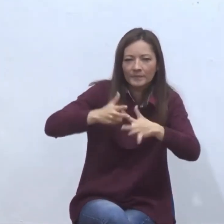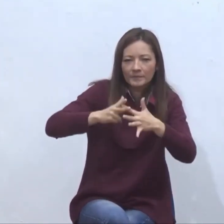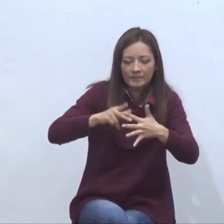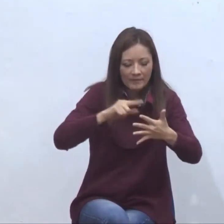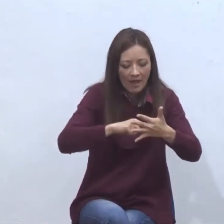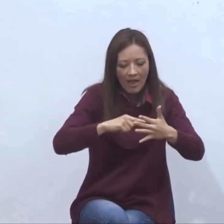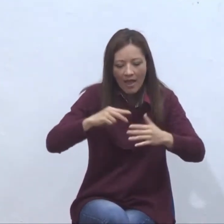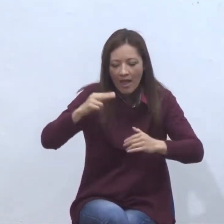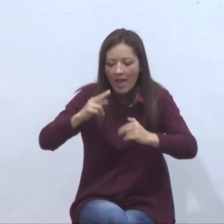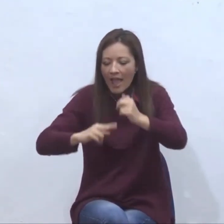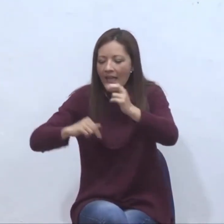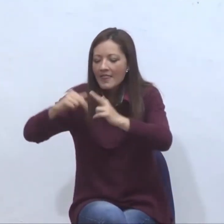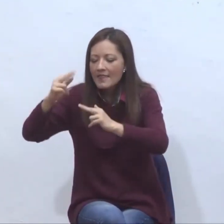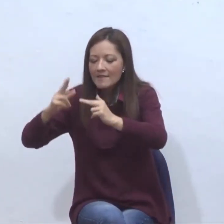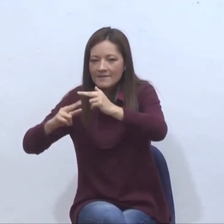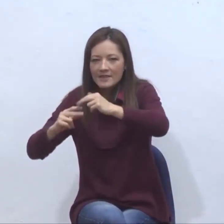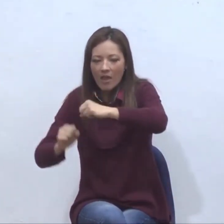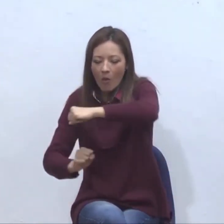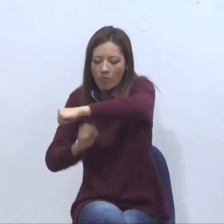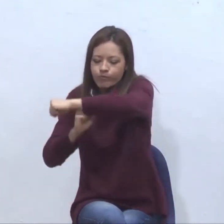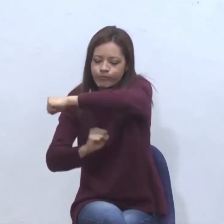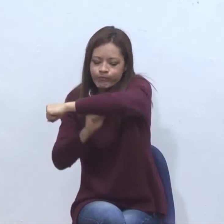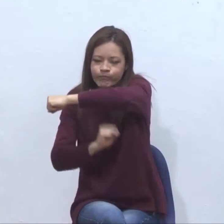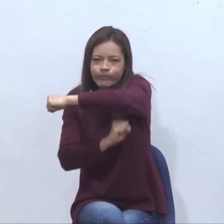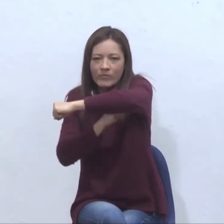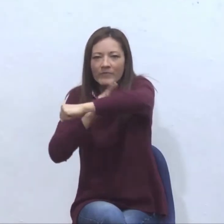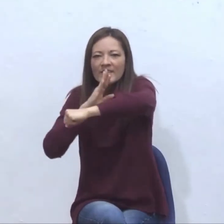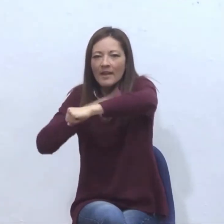cimiento de los profetas y los apóstoles,